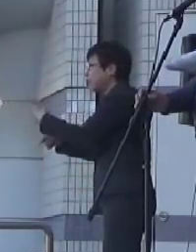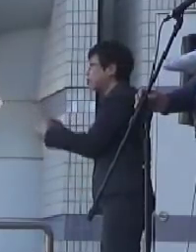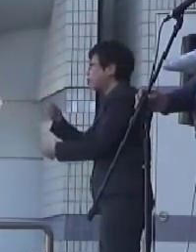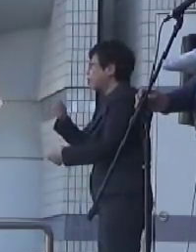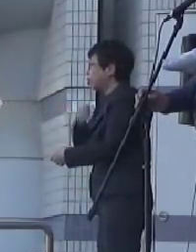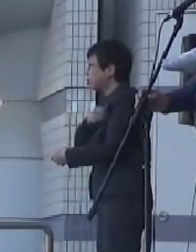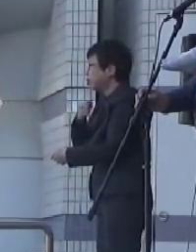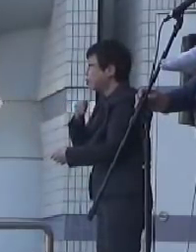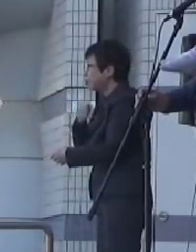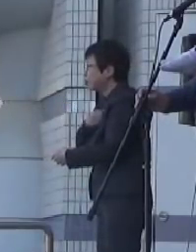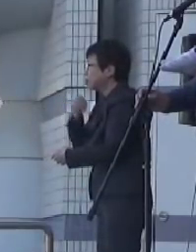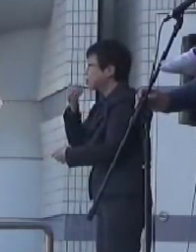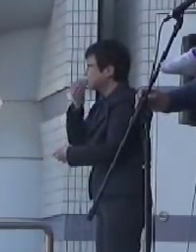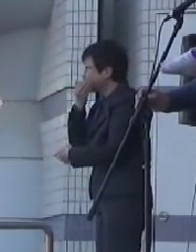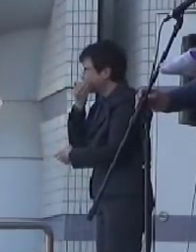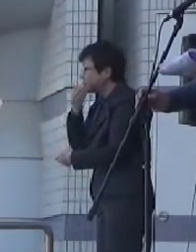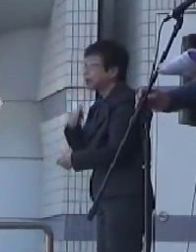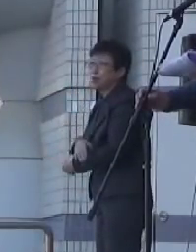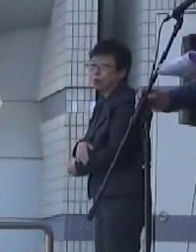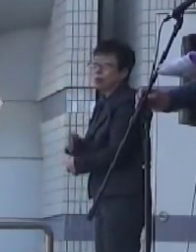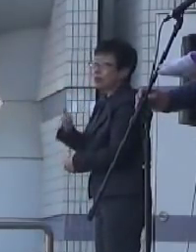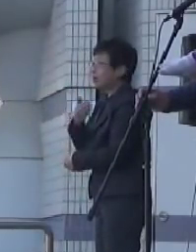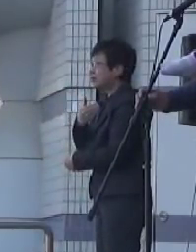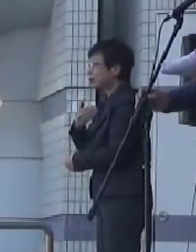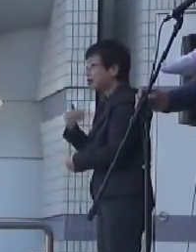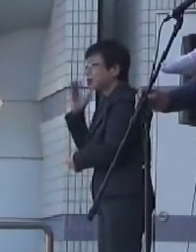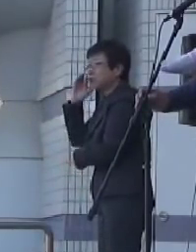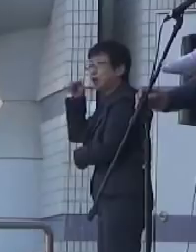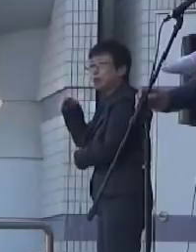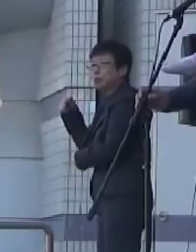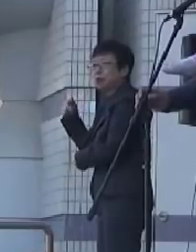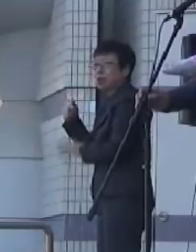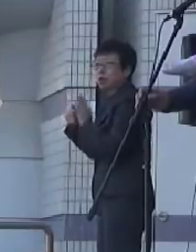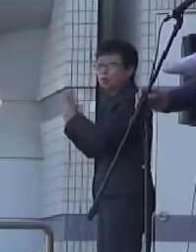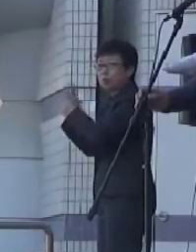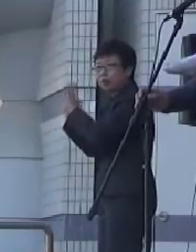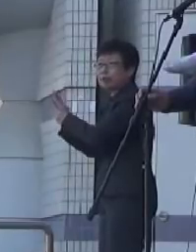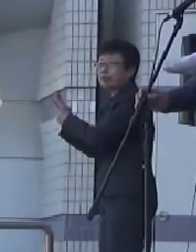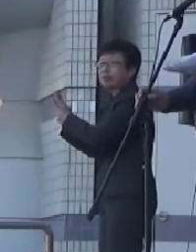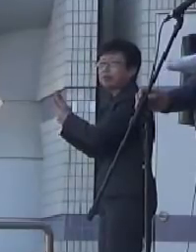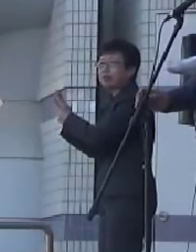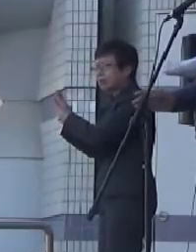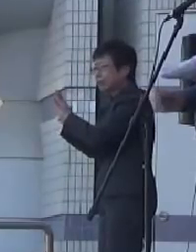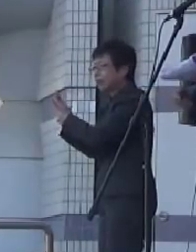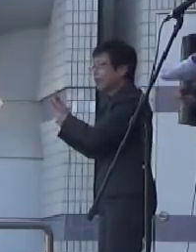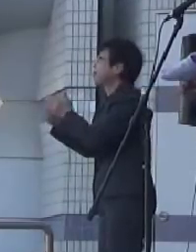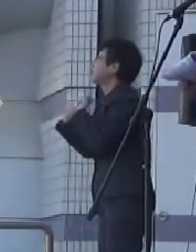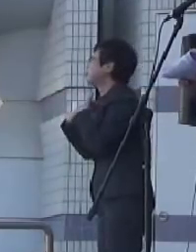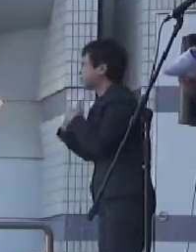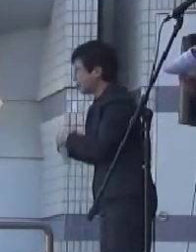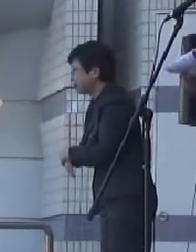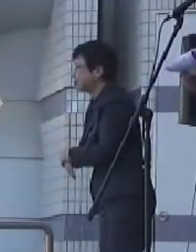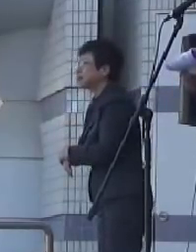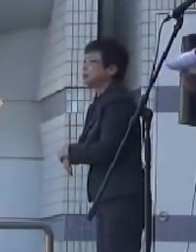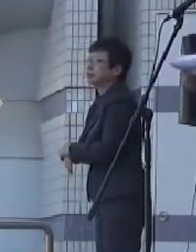を私たちは政府によって踏みにじらせてはなりません。